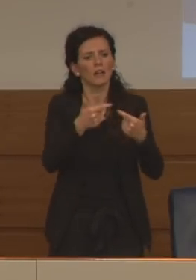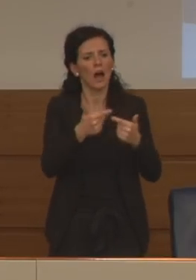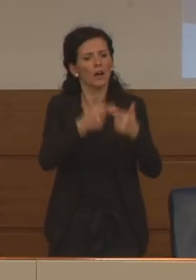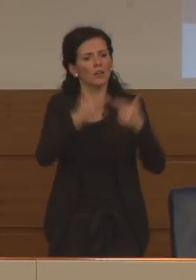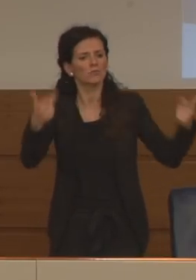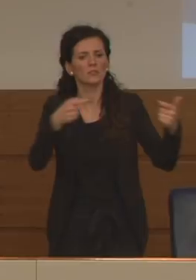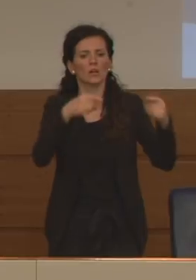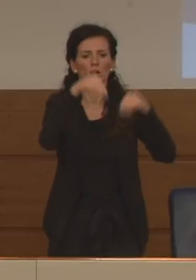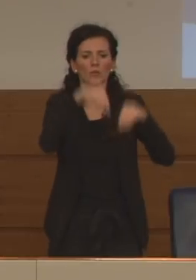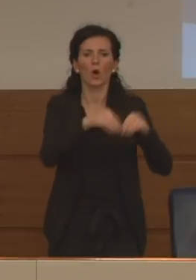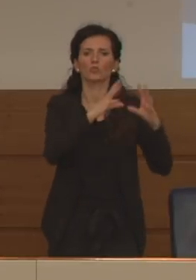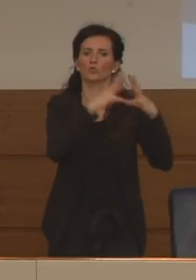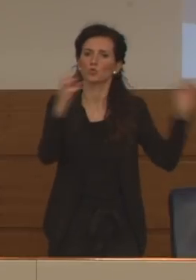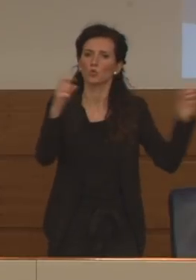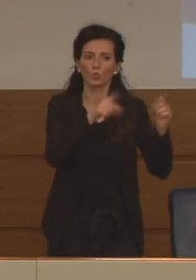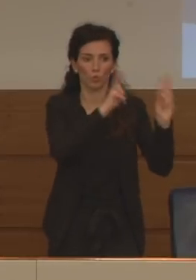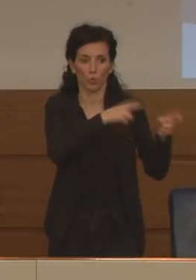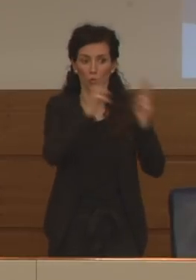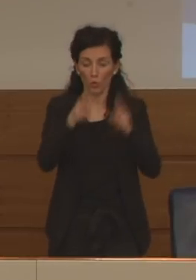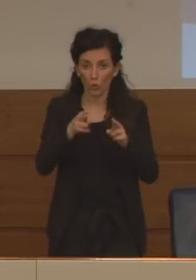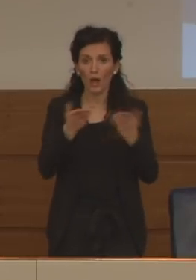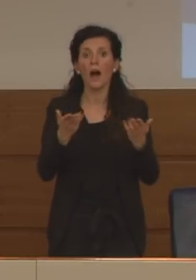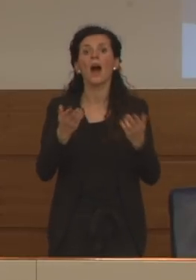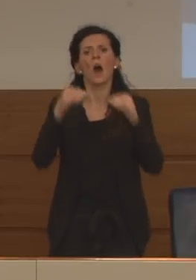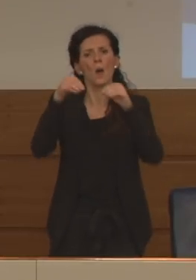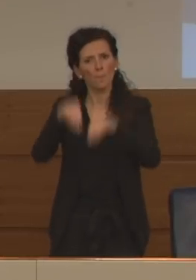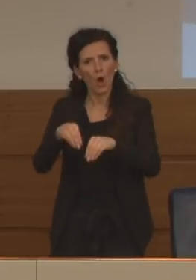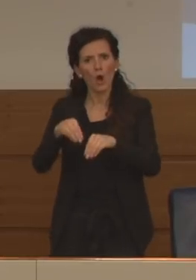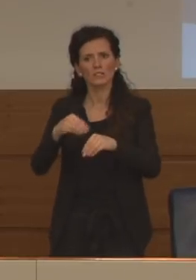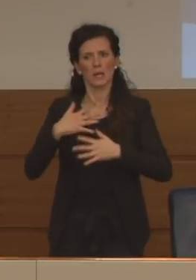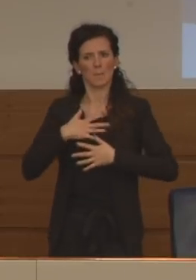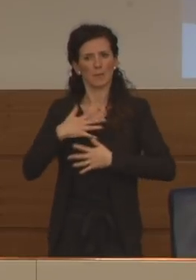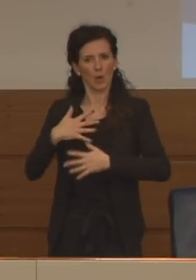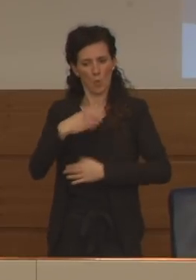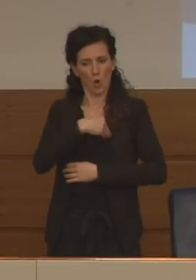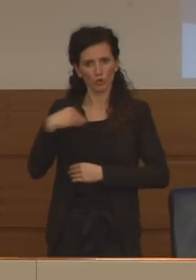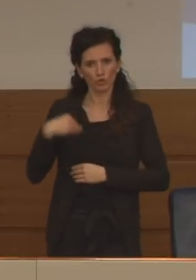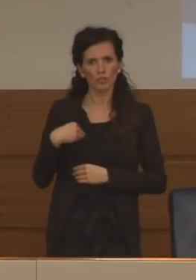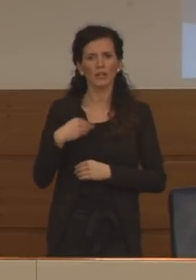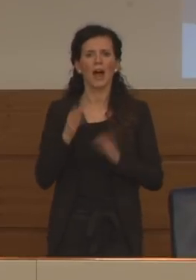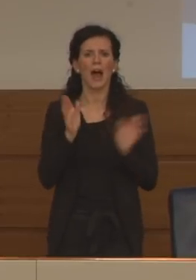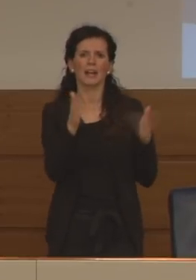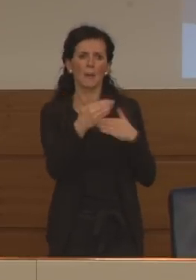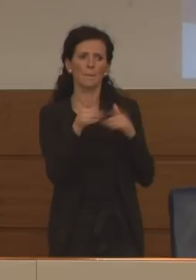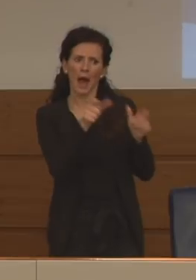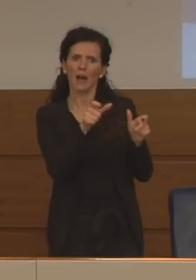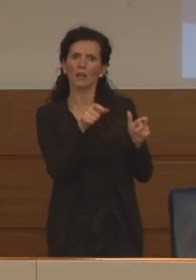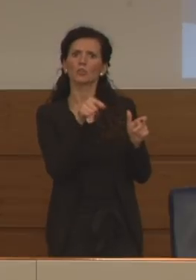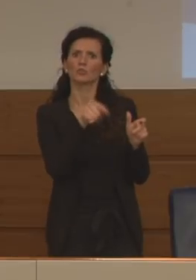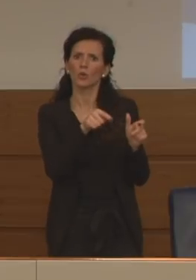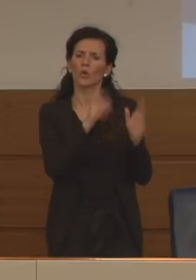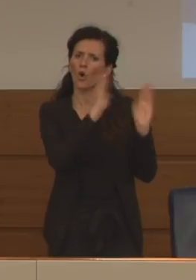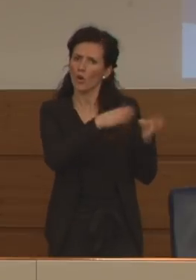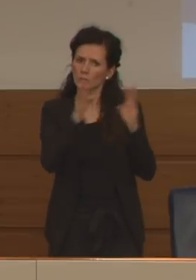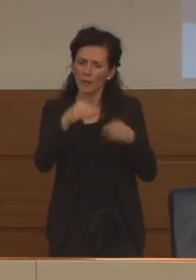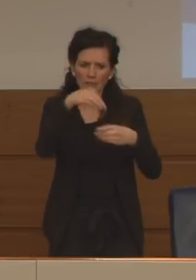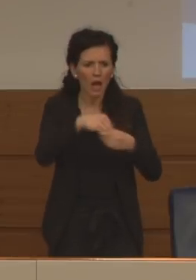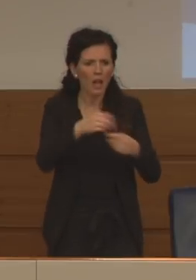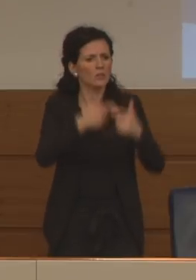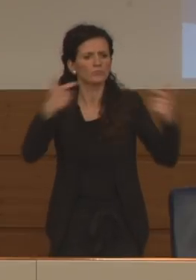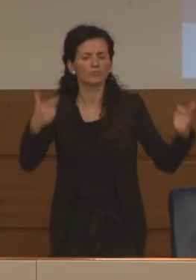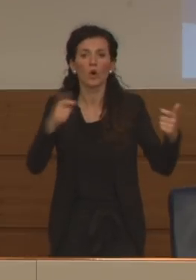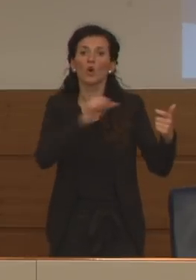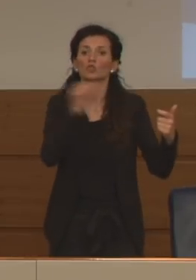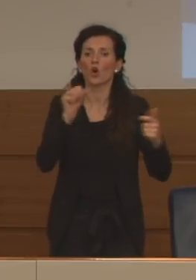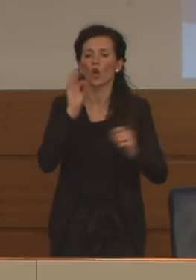altri posti di pneumologia e degli altri reparti quindi non solo le terapie intensive si